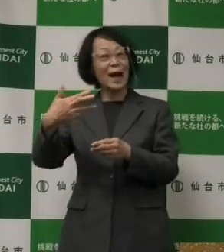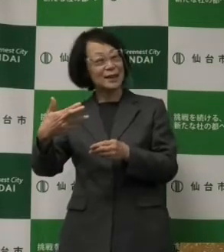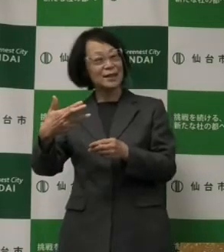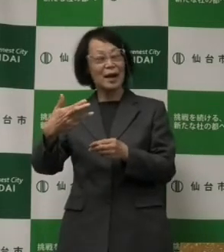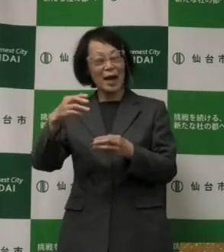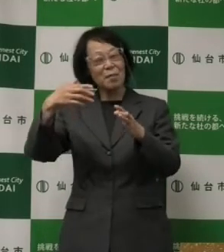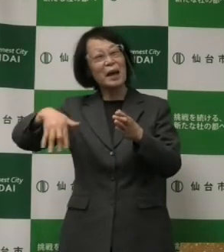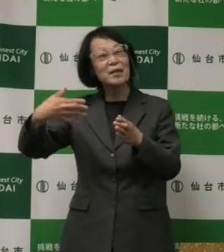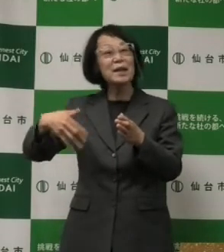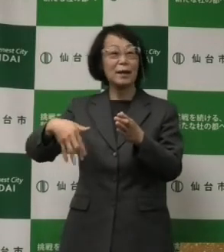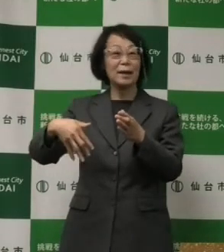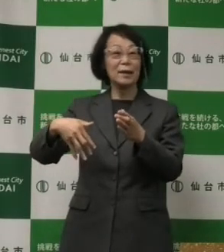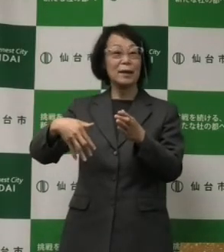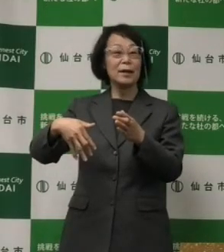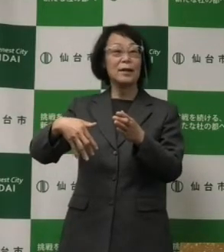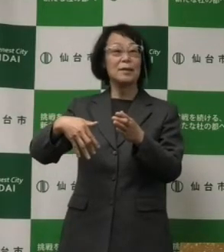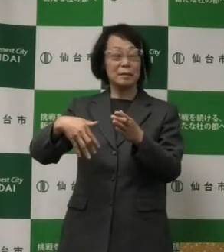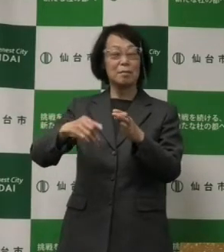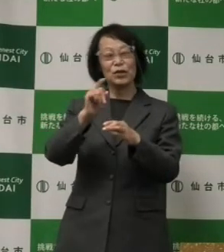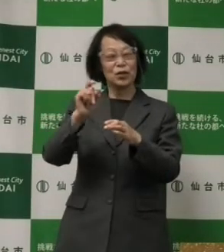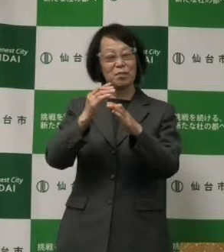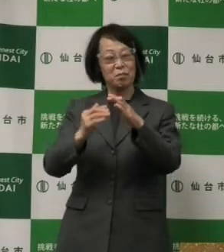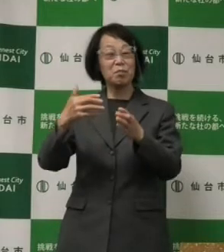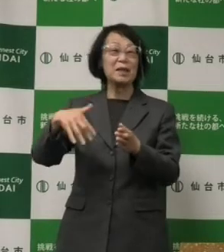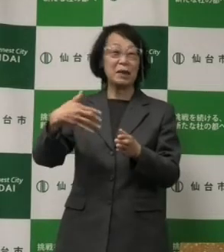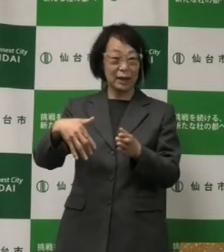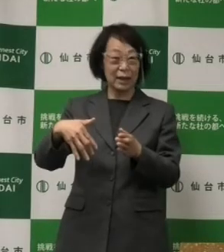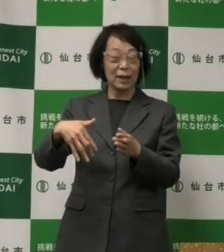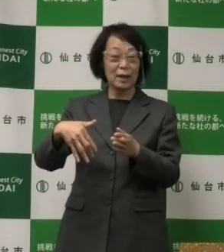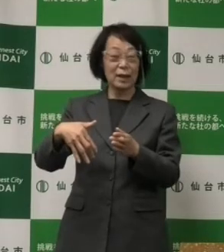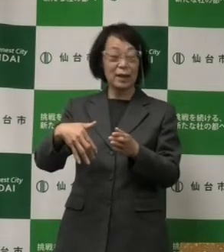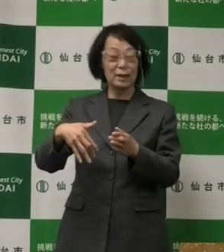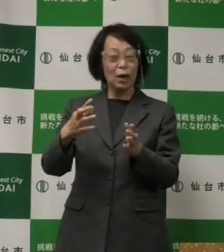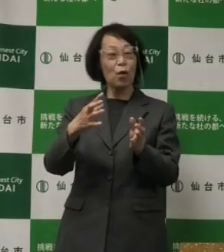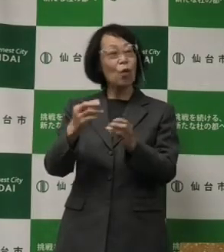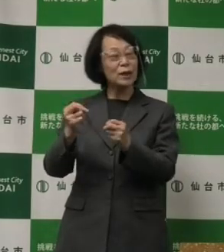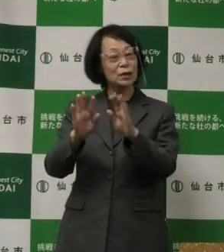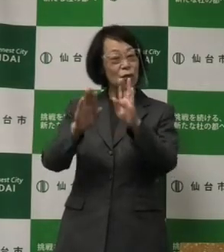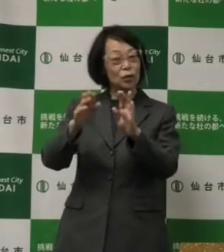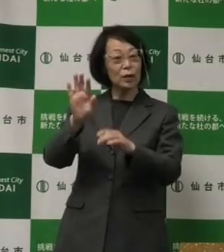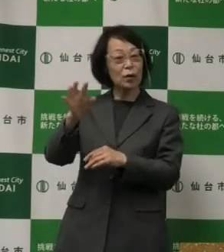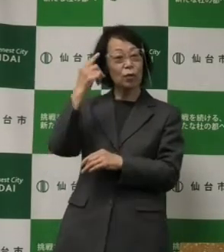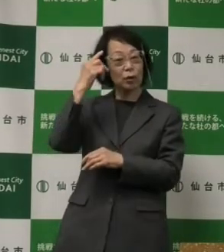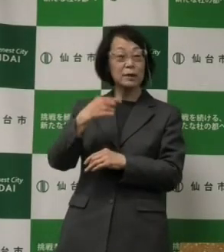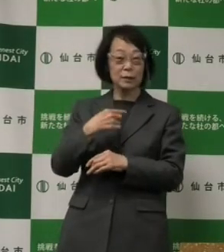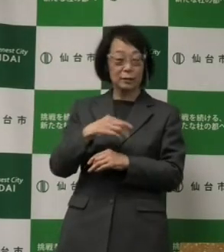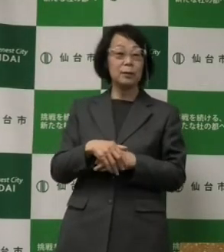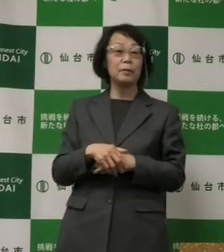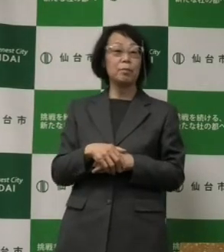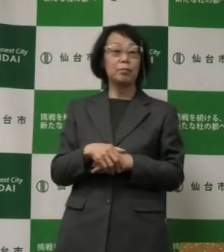、そういう意味ではまだ多い状況にあるんだろうと思います。いか